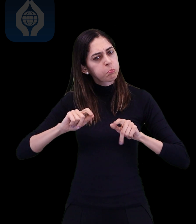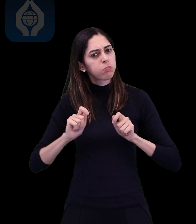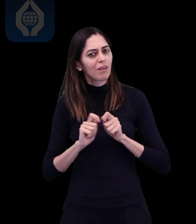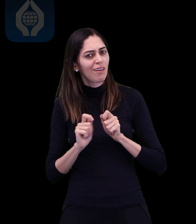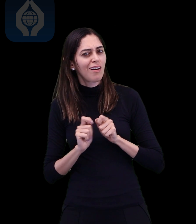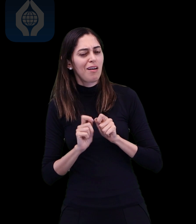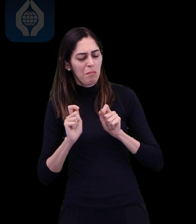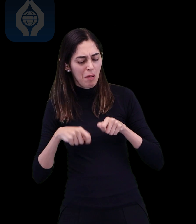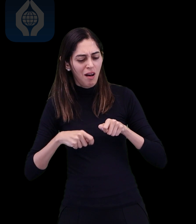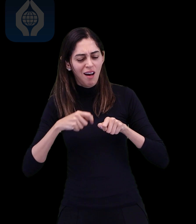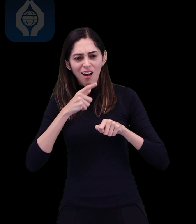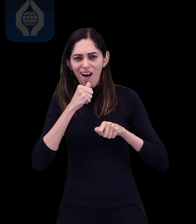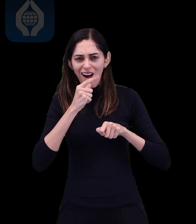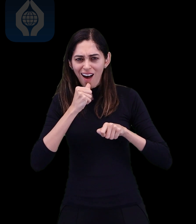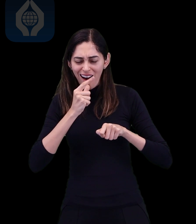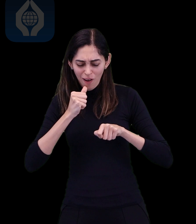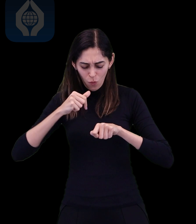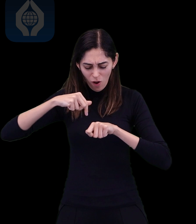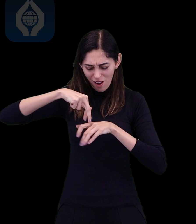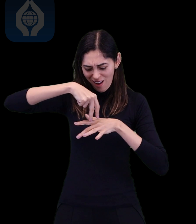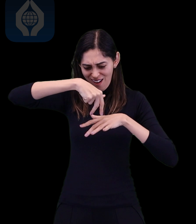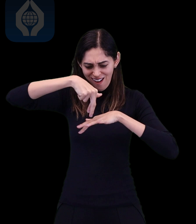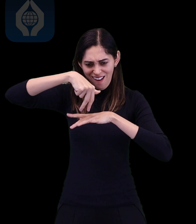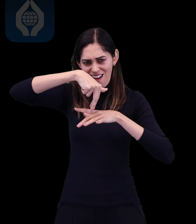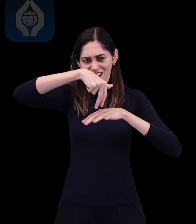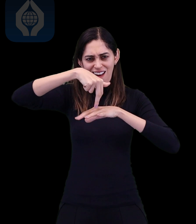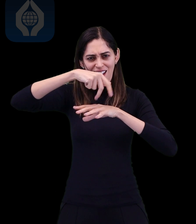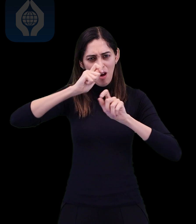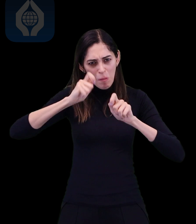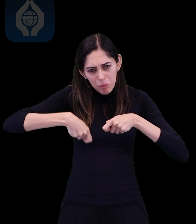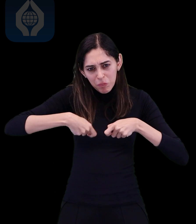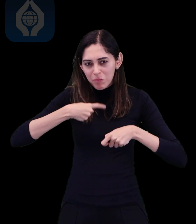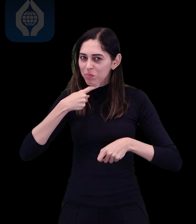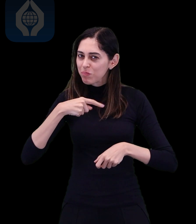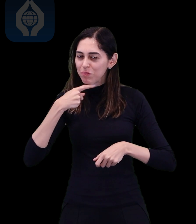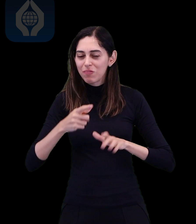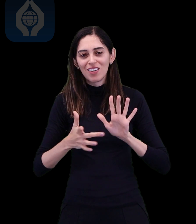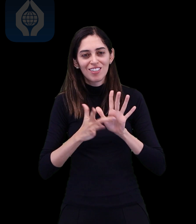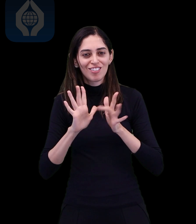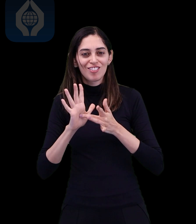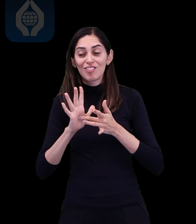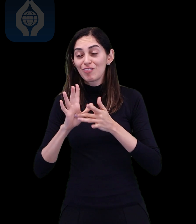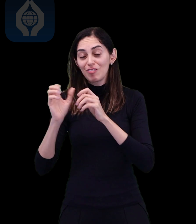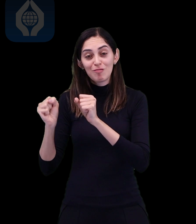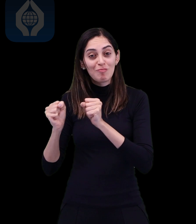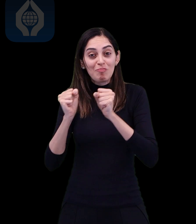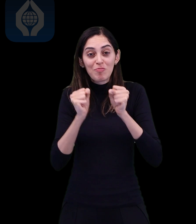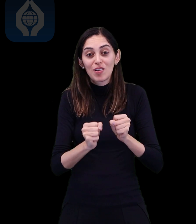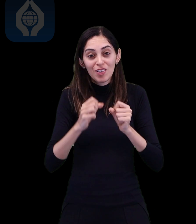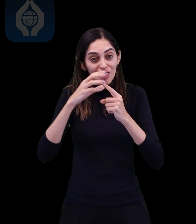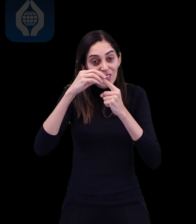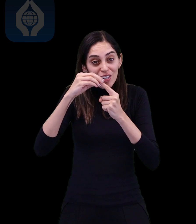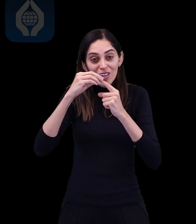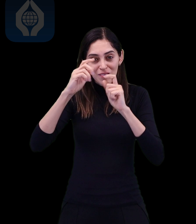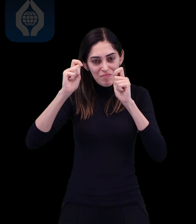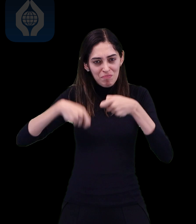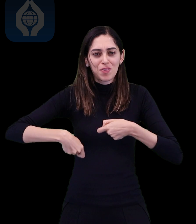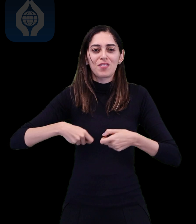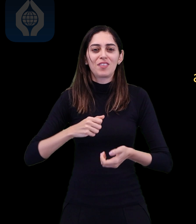ele não pode andar sobre a água. Não foi difícil para Jesus andar sobre o mar porque ele o